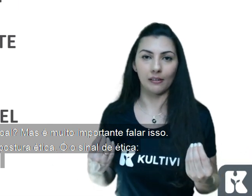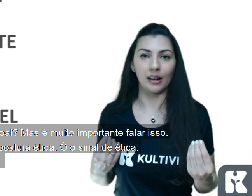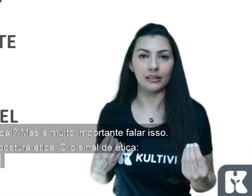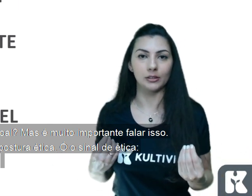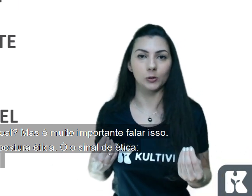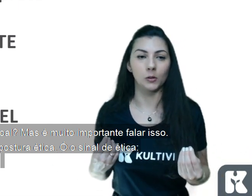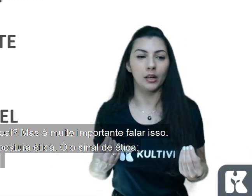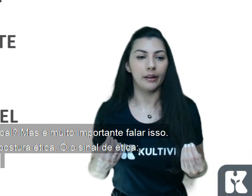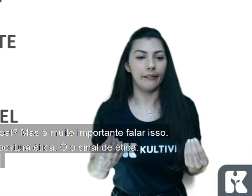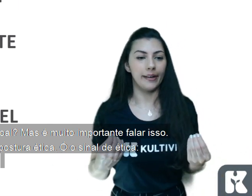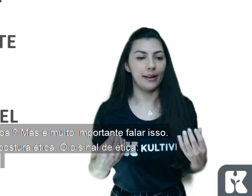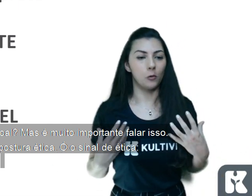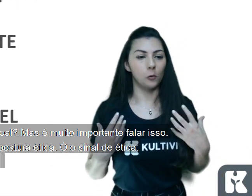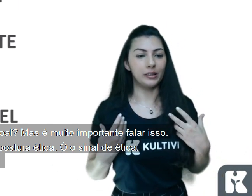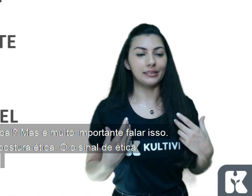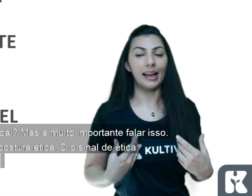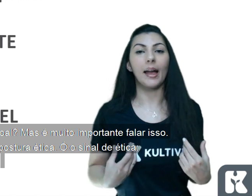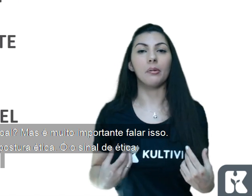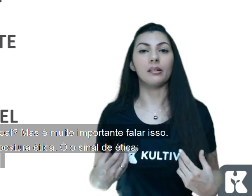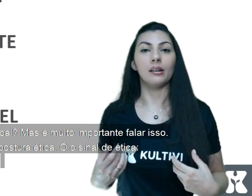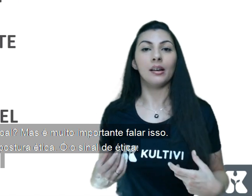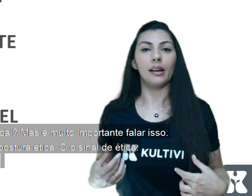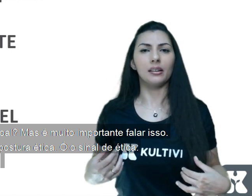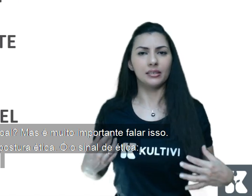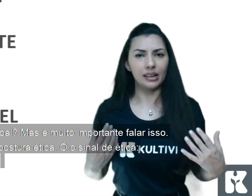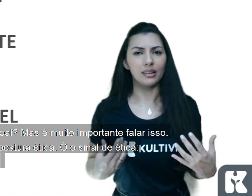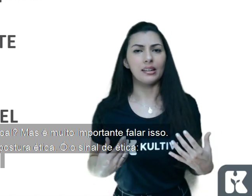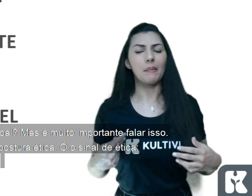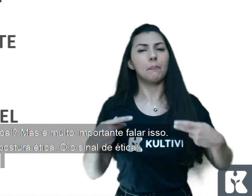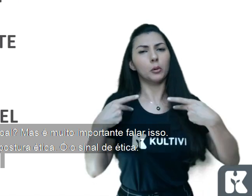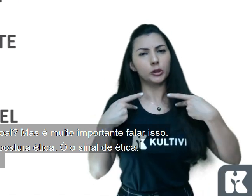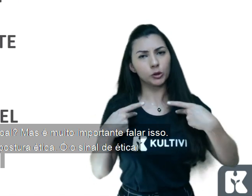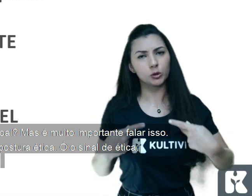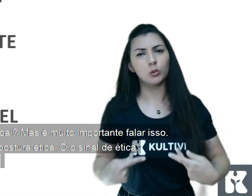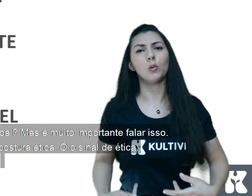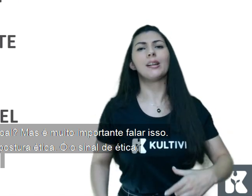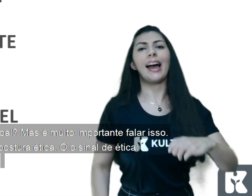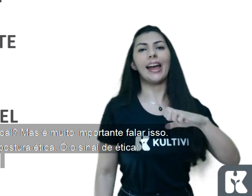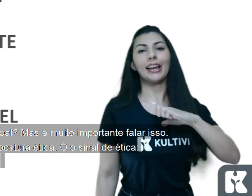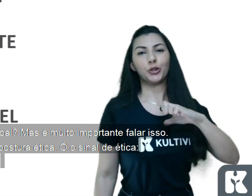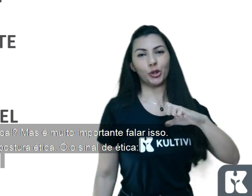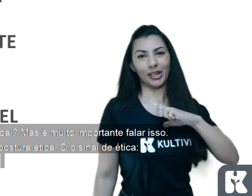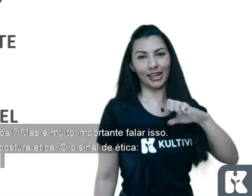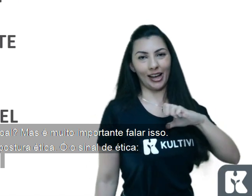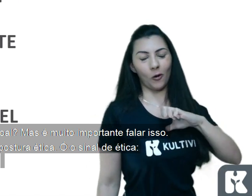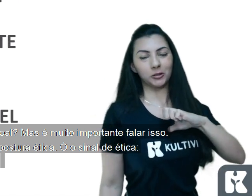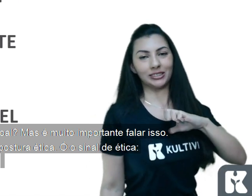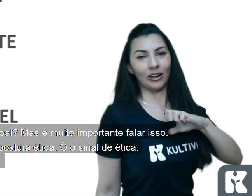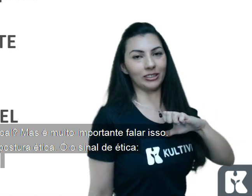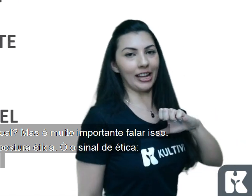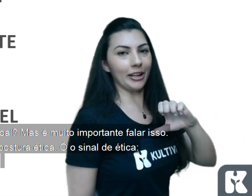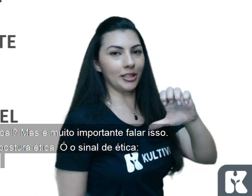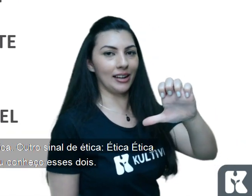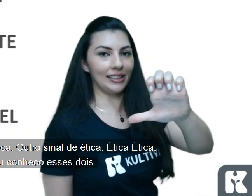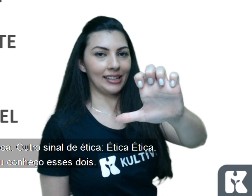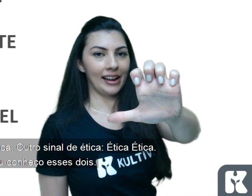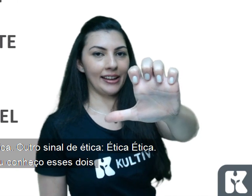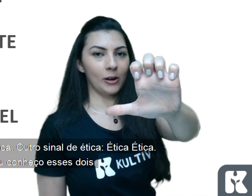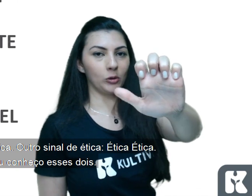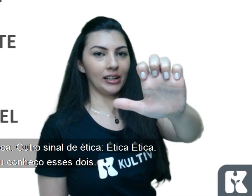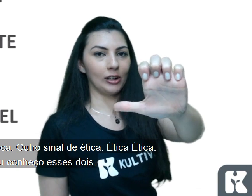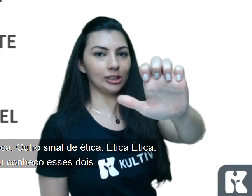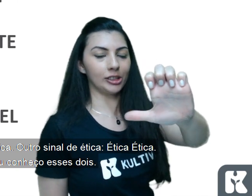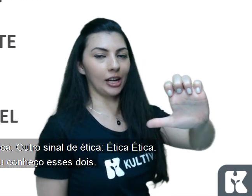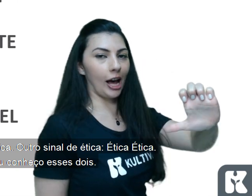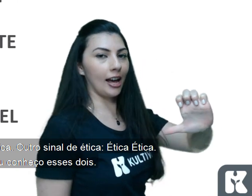importante falar isso. O intérprete, ele tem que ter uma postura ética. Olha o sinal de ética. Letra E,